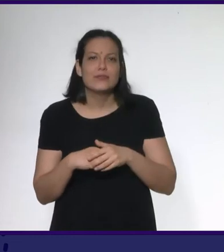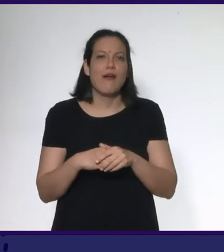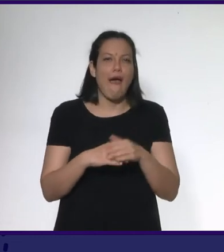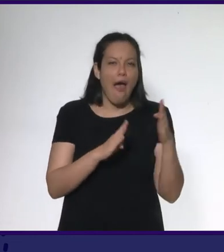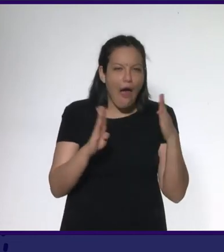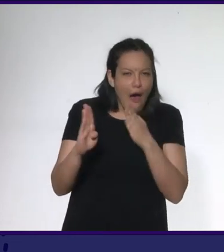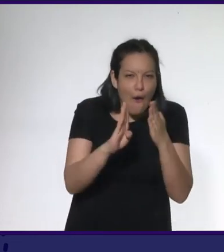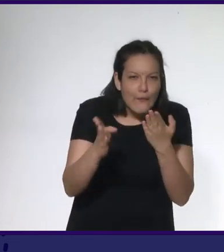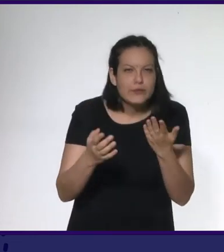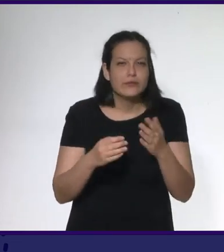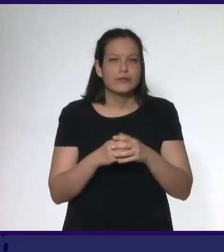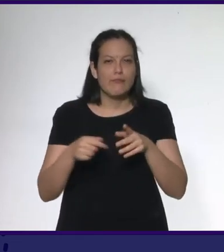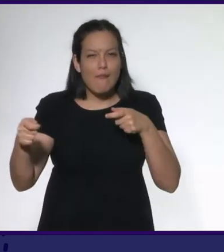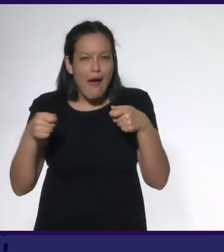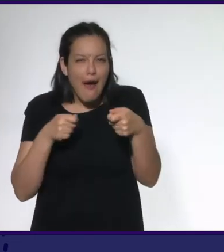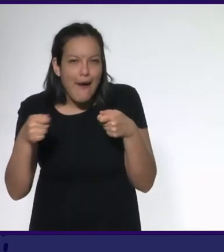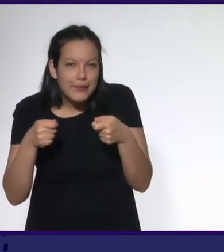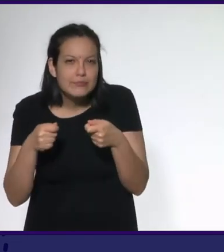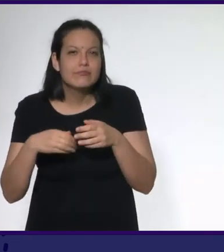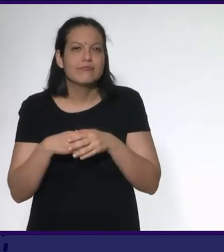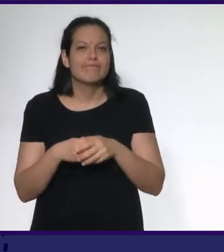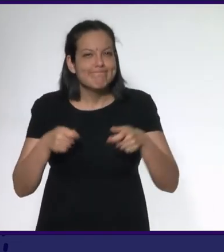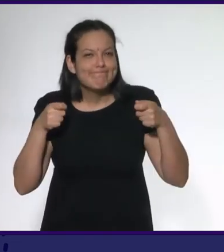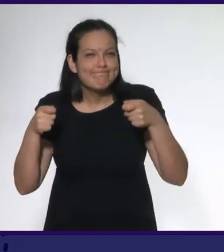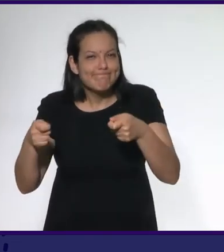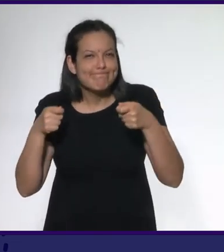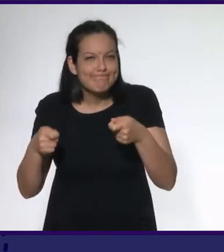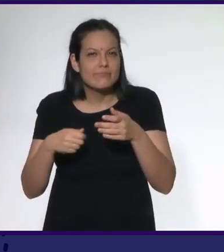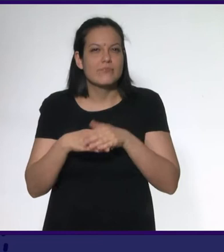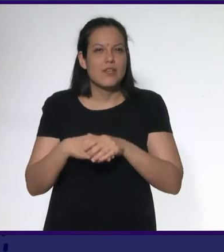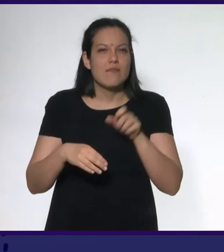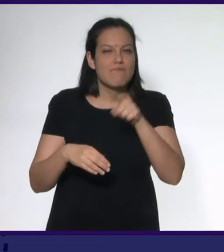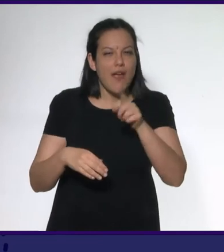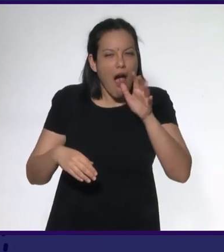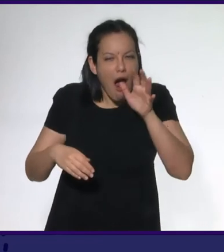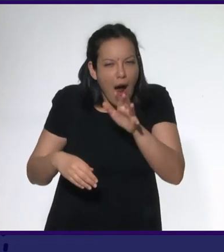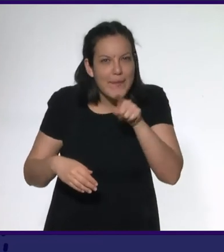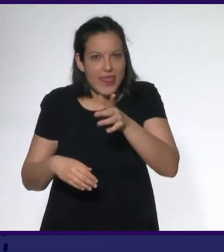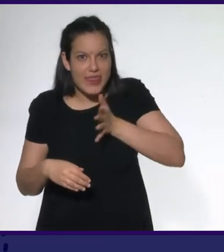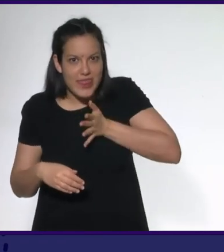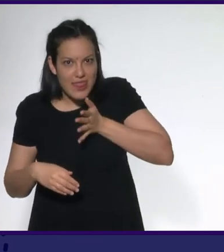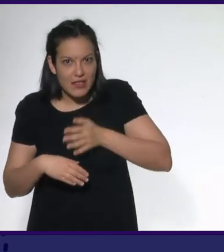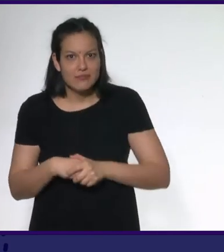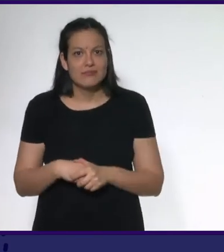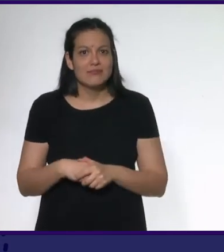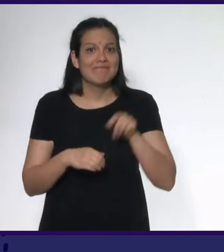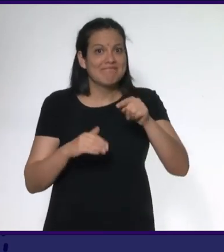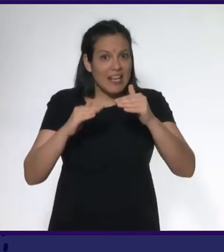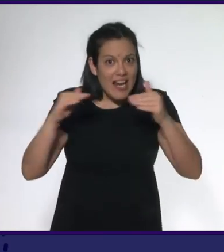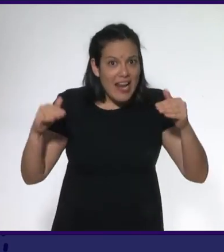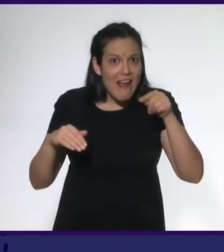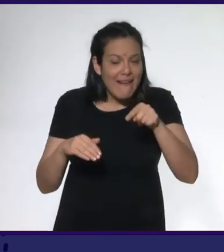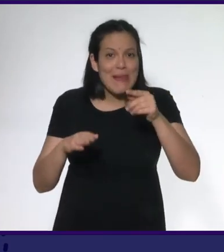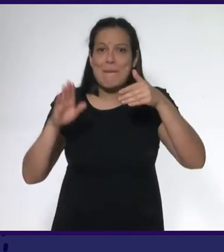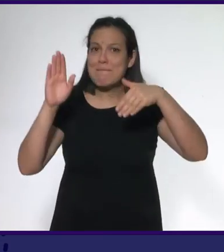aislamiento, acoso, manipulación, presión y amenazas.